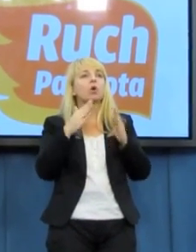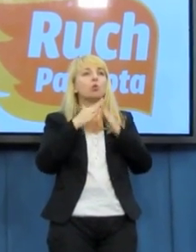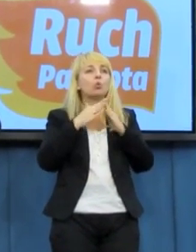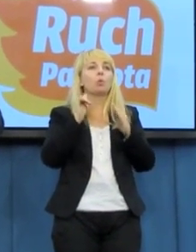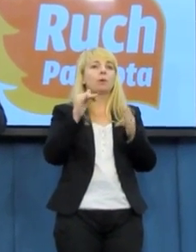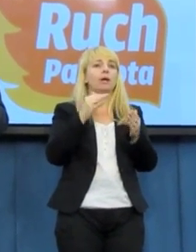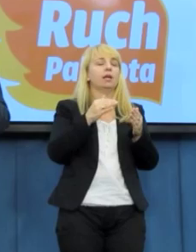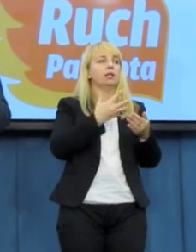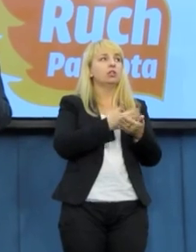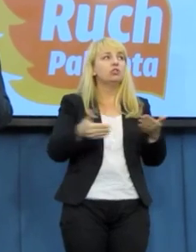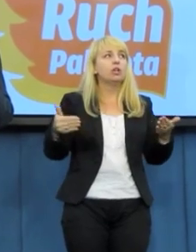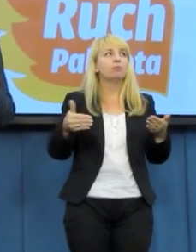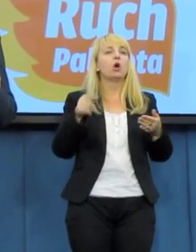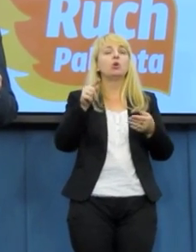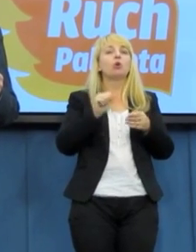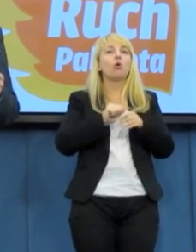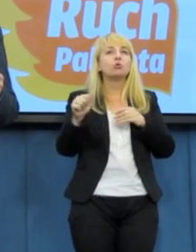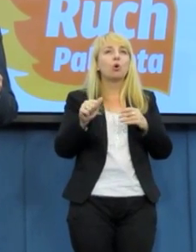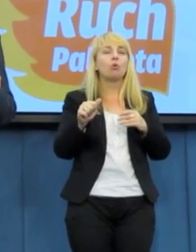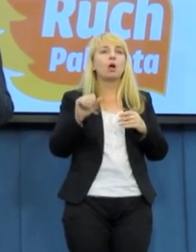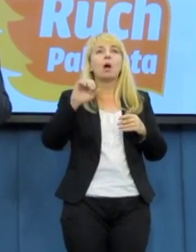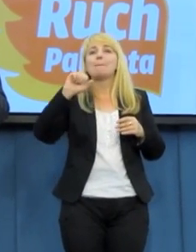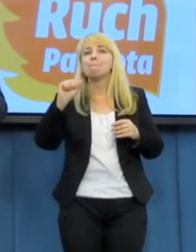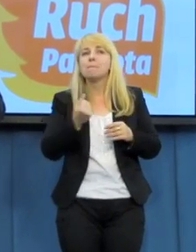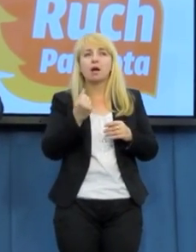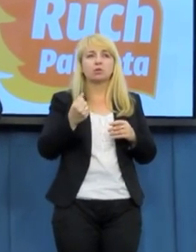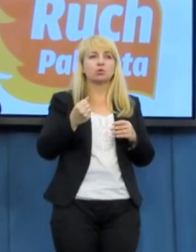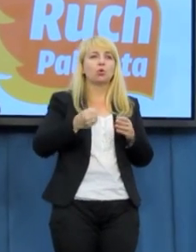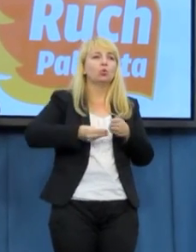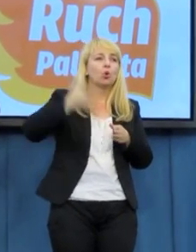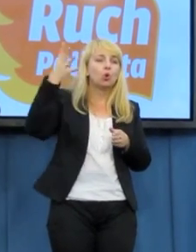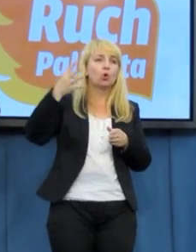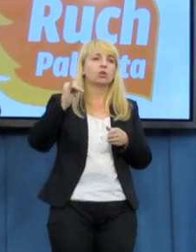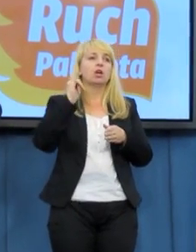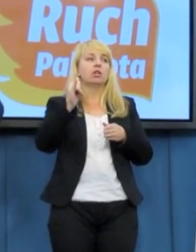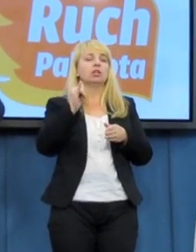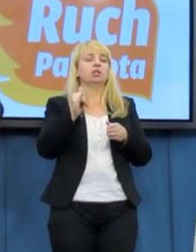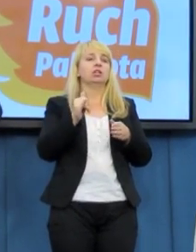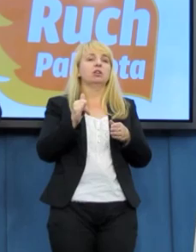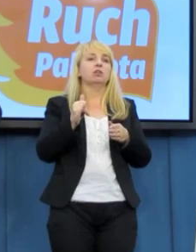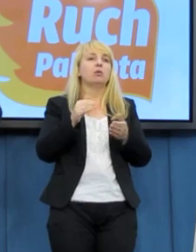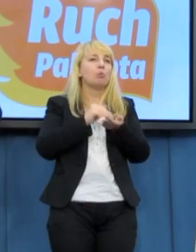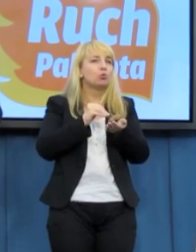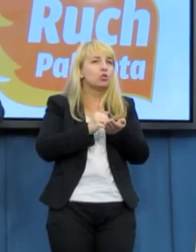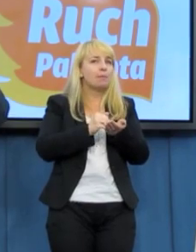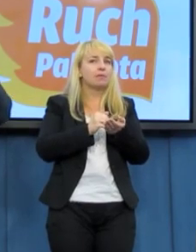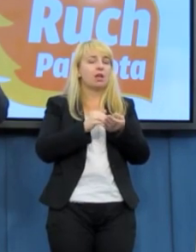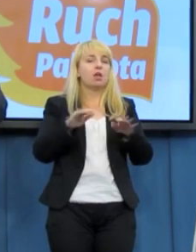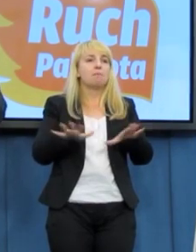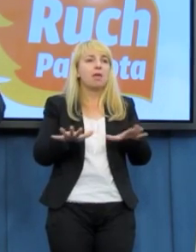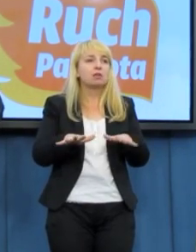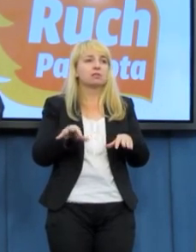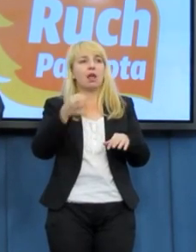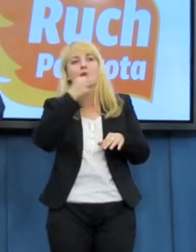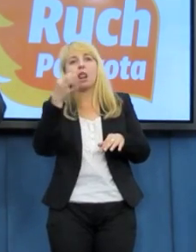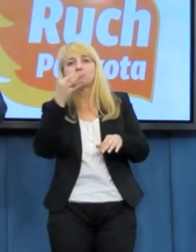Państwo, są najbardziej prestiżowe nieruchomości. Kościół sobie pokazuje paluszkiem te miejsca w najlepszych